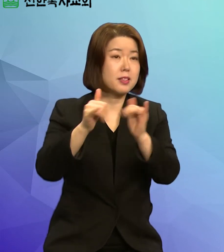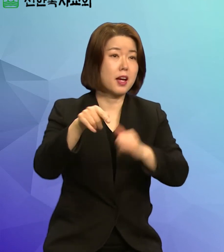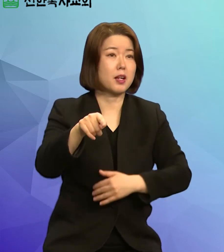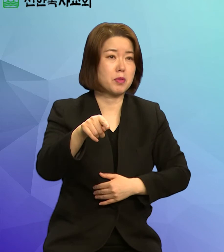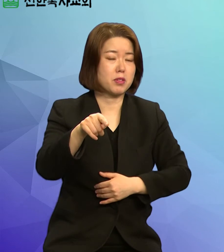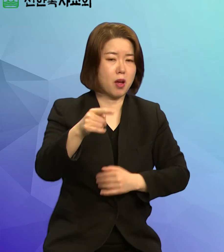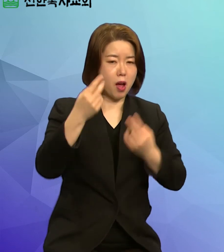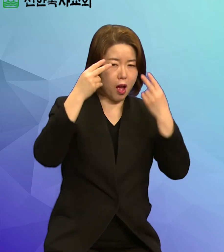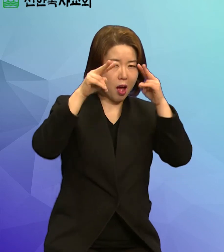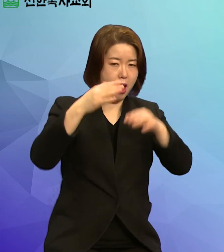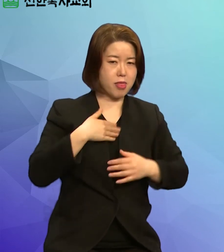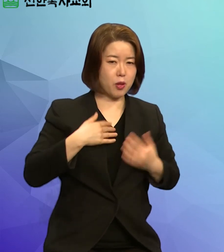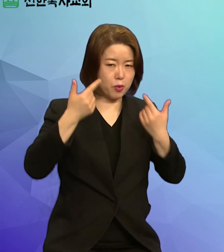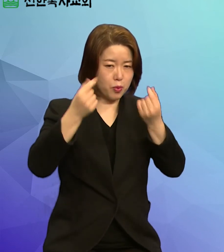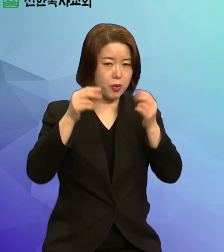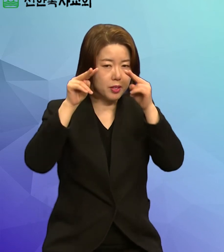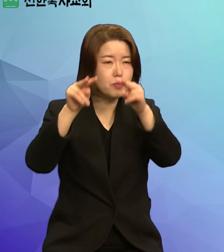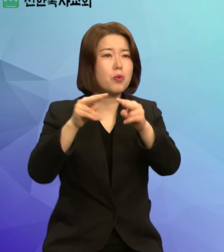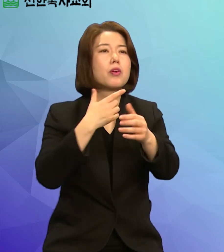그들을 놓치지 않아야 합니다.